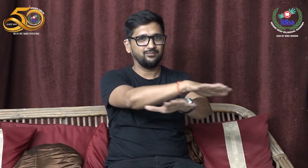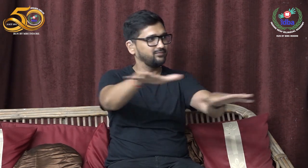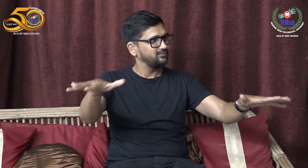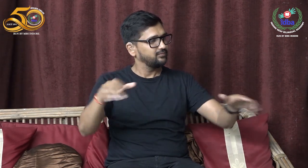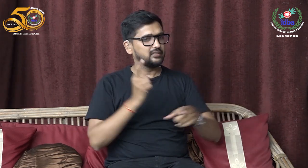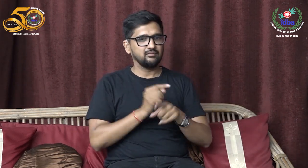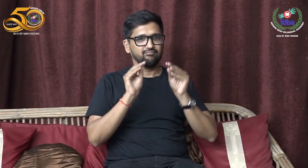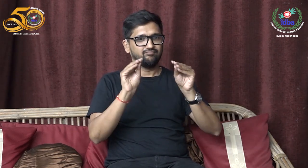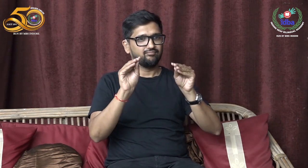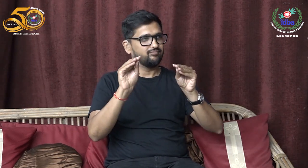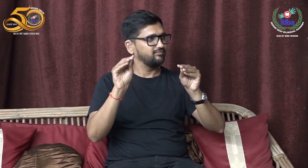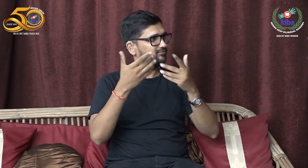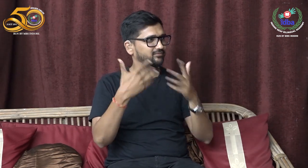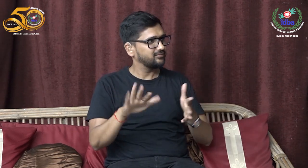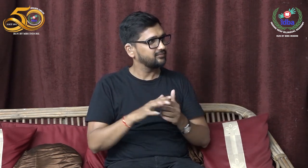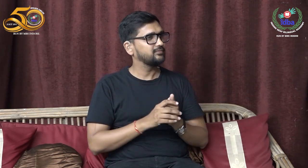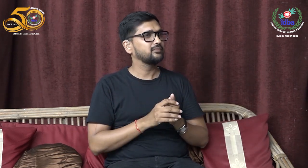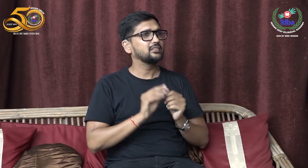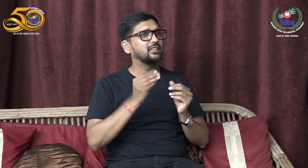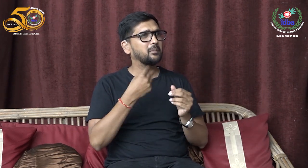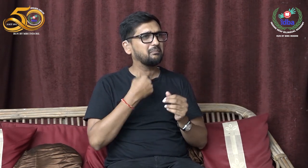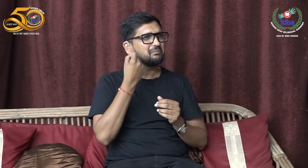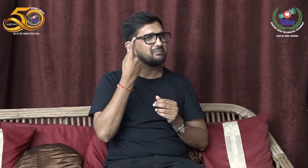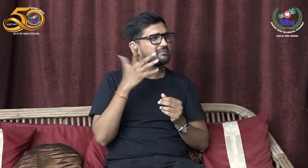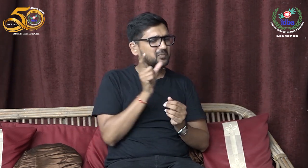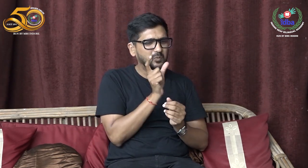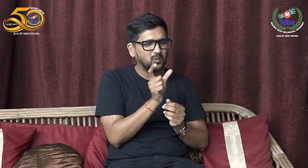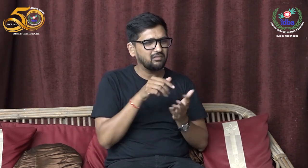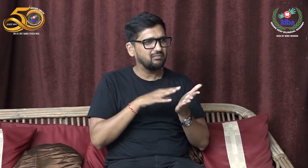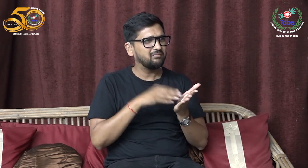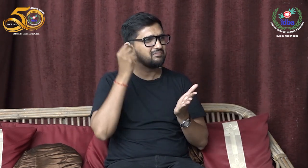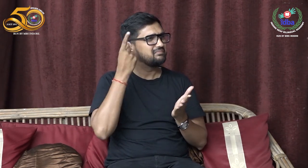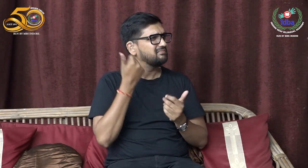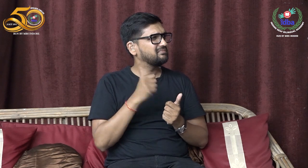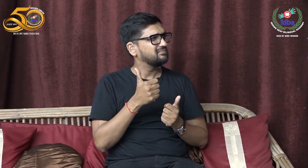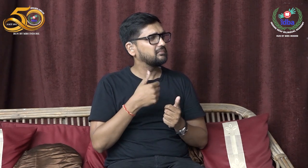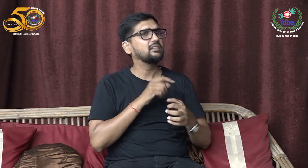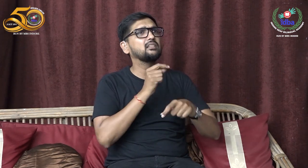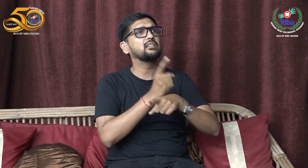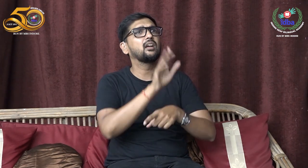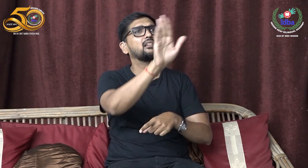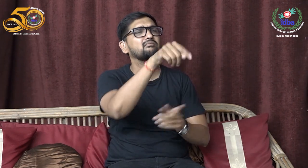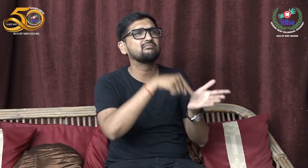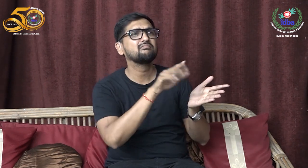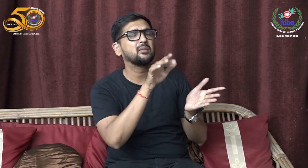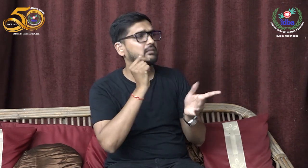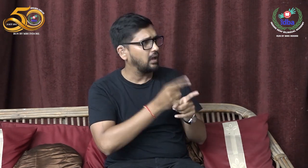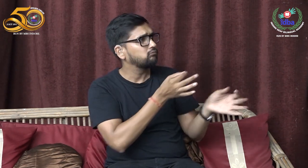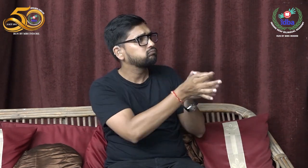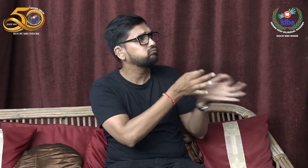हैं वो सब साथ में बैठते हैं, और सब जो टीचर्स को, जब टीचर्स उनको पढ़ाते हैं, तो कुछ कुछ जैसे वर्ड अगर मुझे समझ नहीं आता, तो मैं टीचर से पूछ सकता हूँ कि इसका